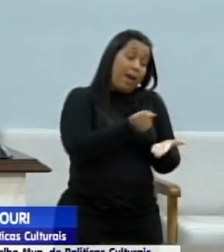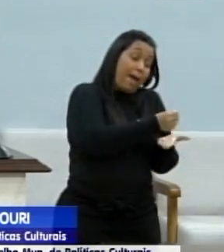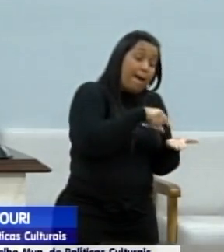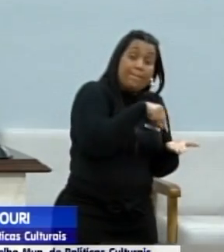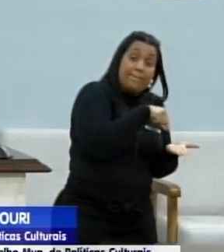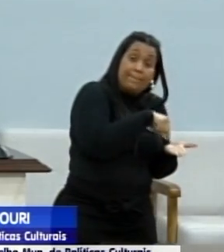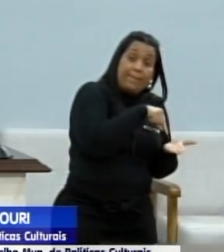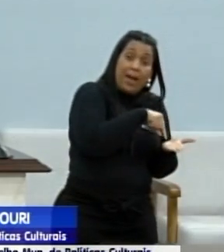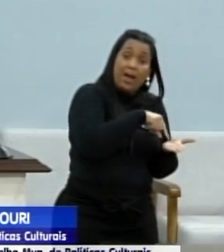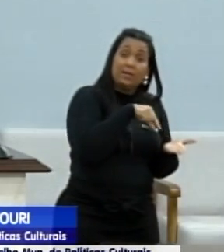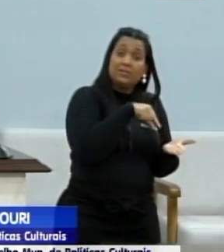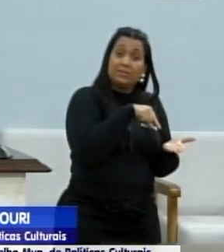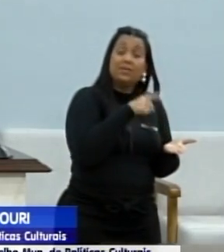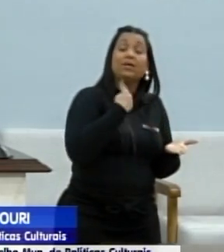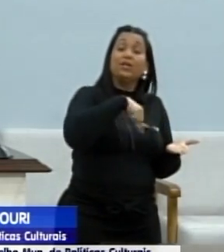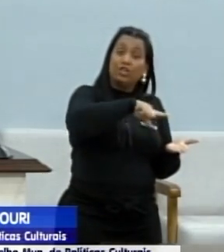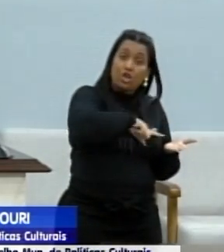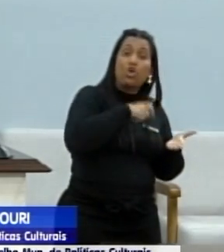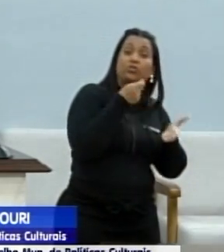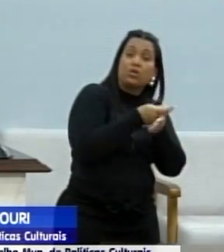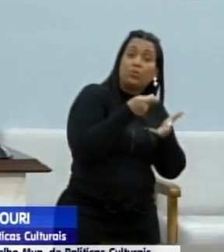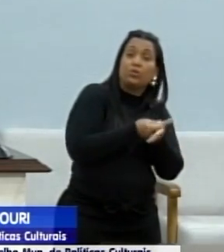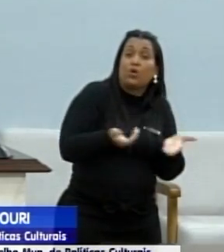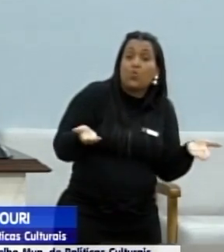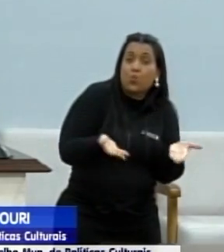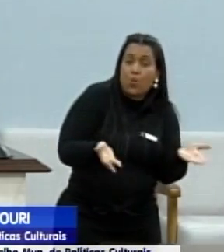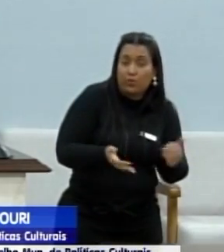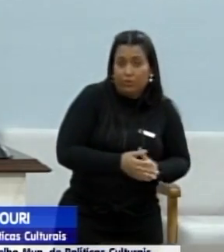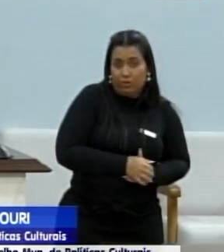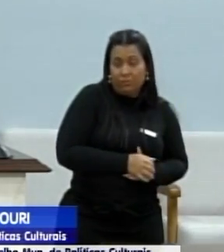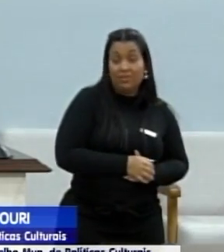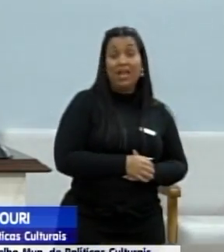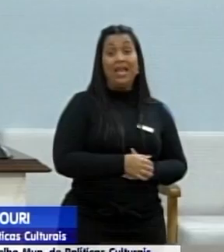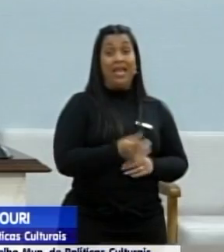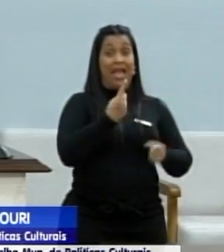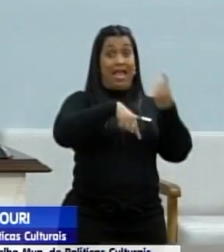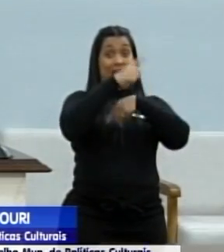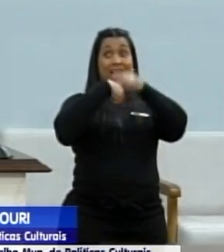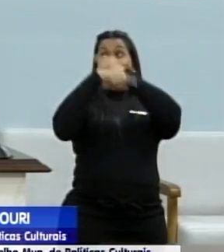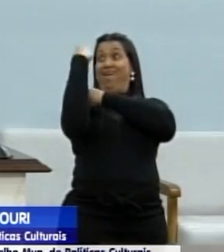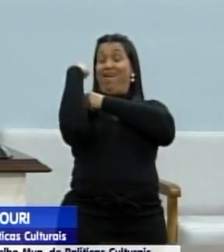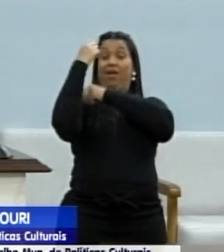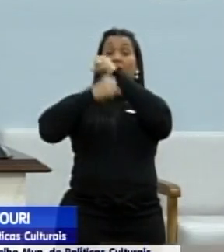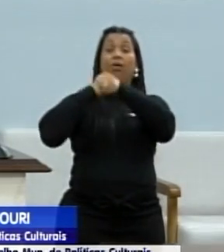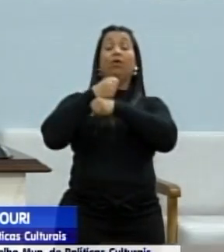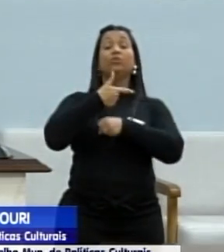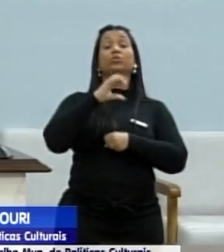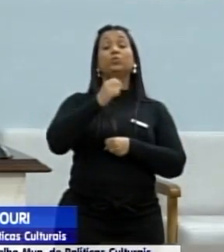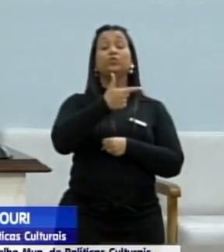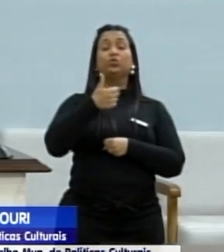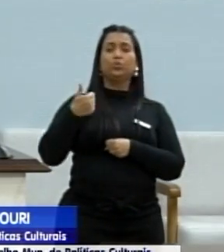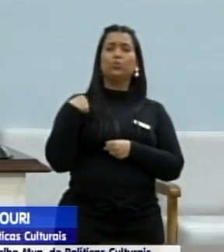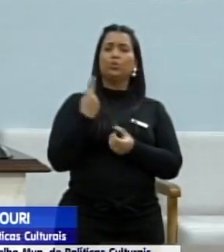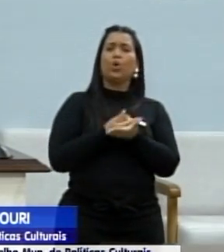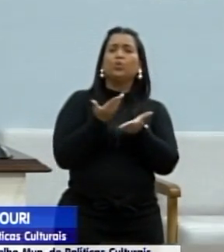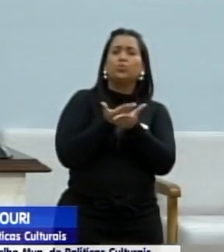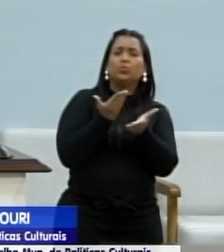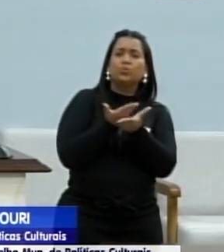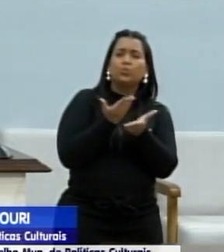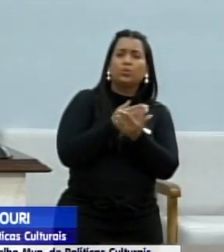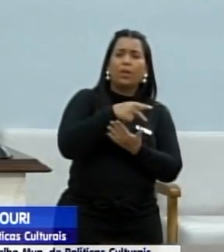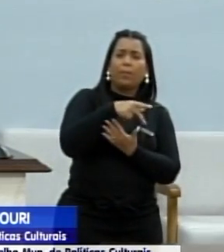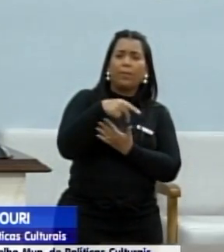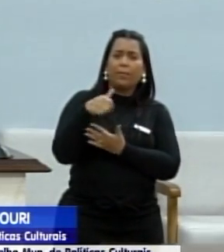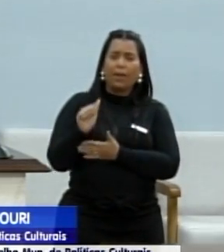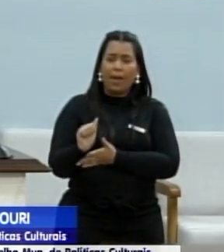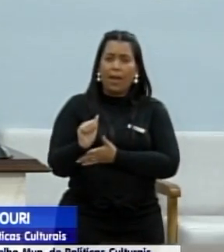nessa preconização que a gente está lutando por 1%. E lá em 2021, quando a gente foi estudar o PPA, era o primeiro